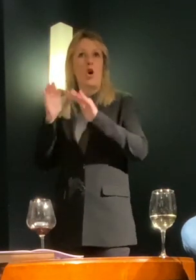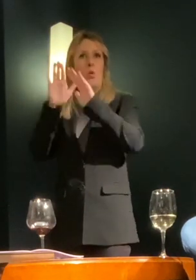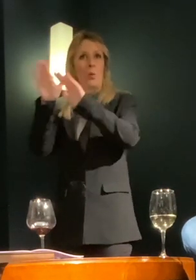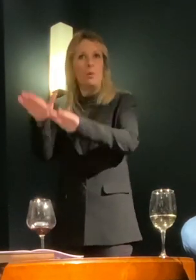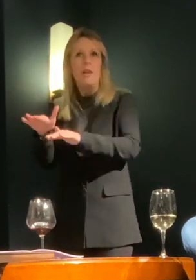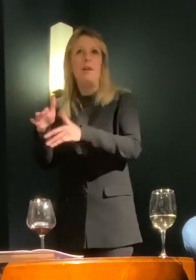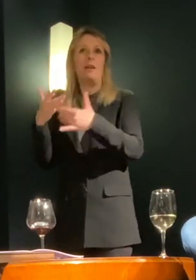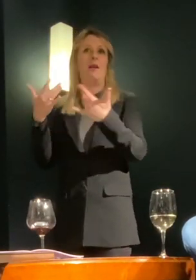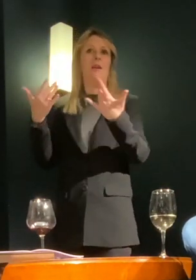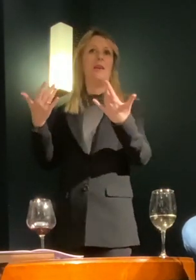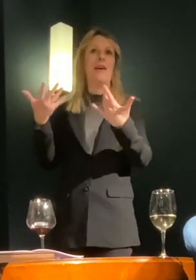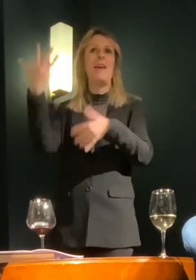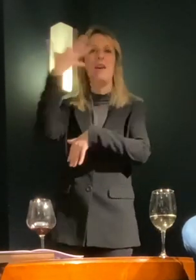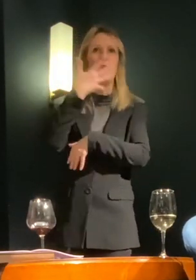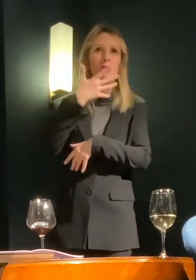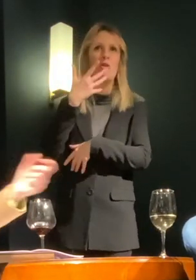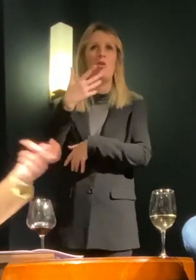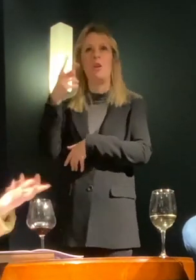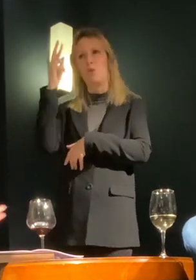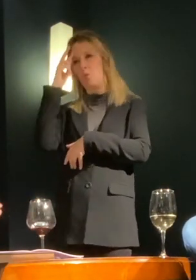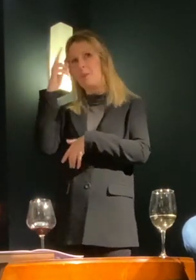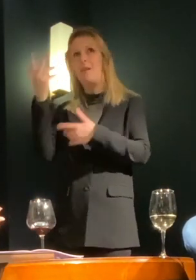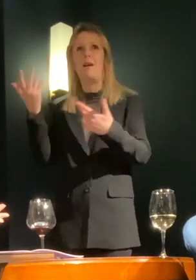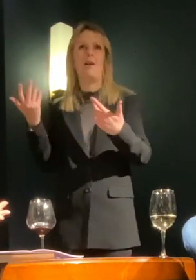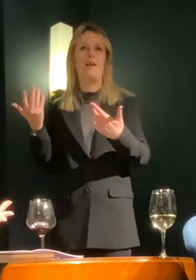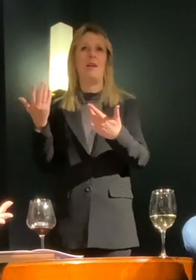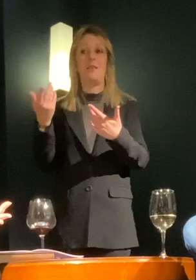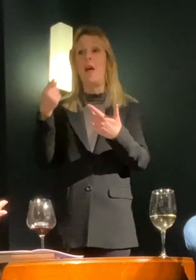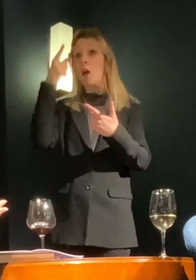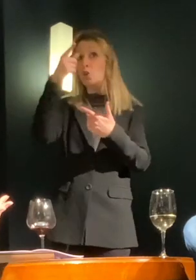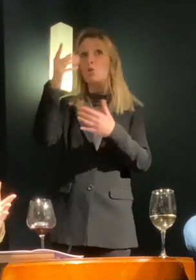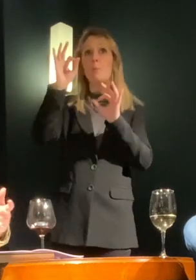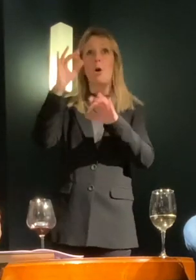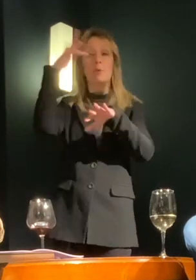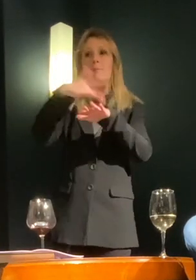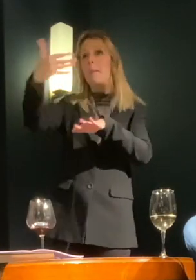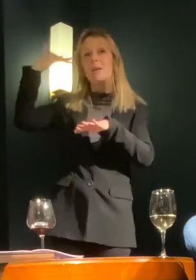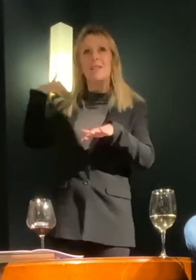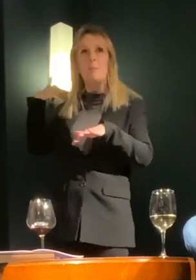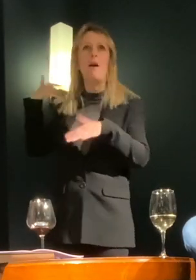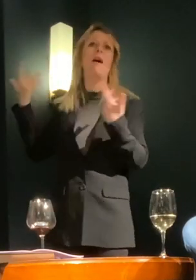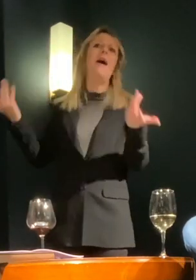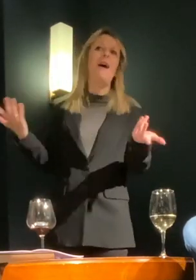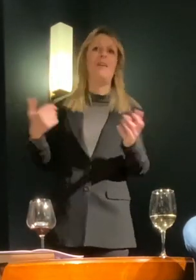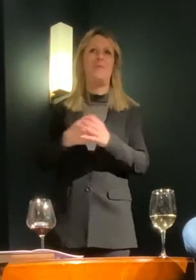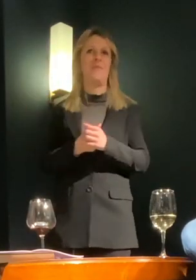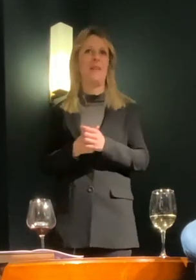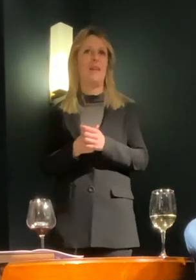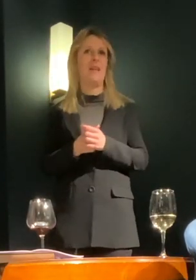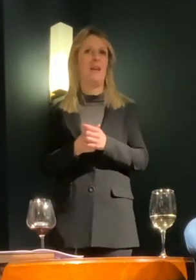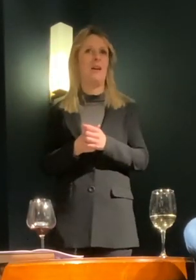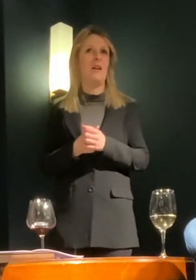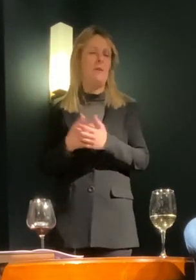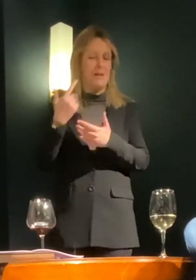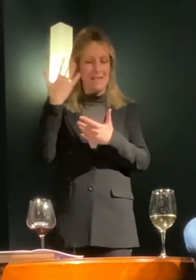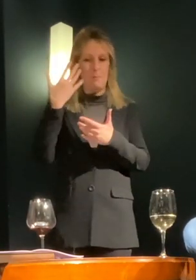errori, cazzate, cose che hai fatto tu per primo. Però se l'hai fatto prima, infatti il gioco è quello. La cosa divertente, per esempio, quando io ho